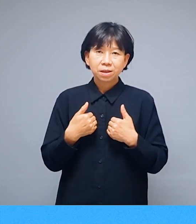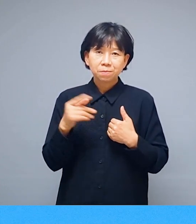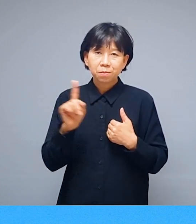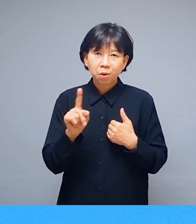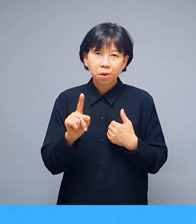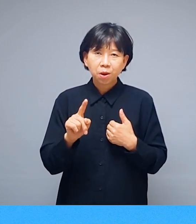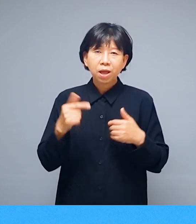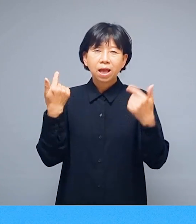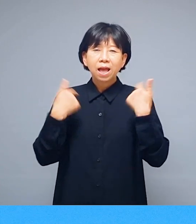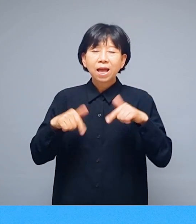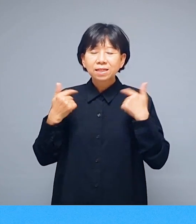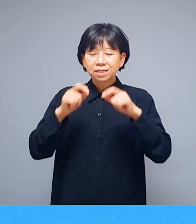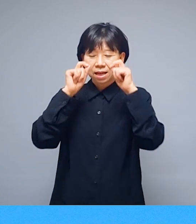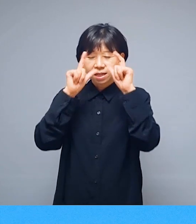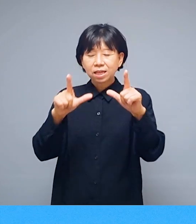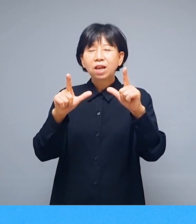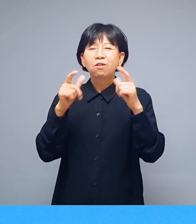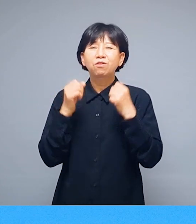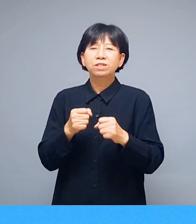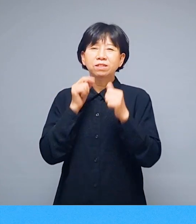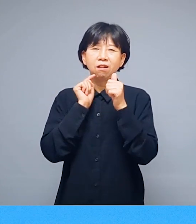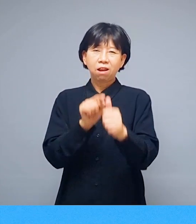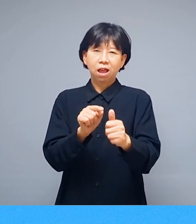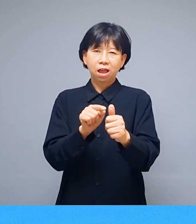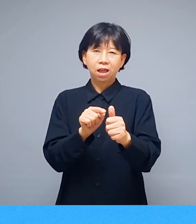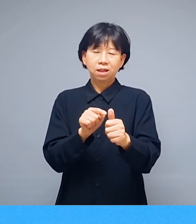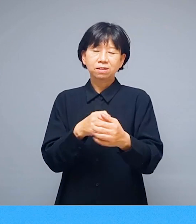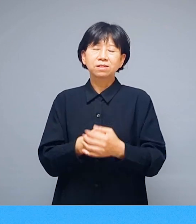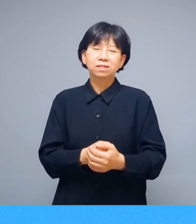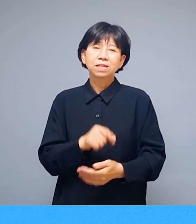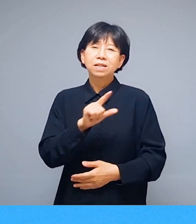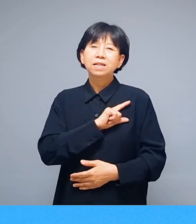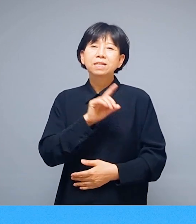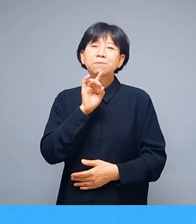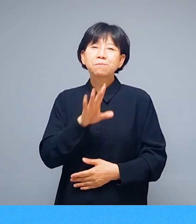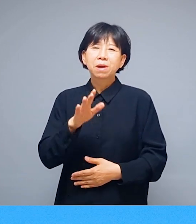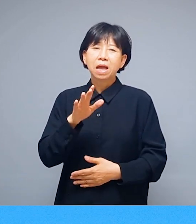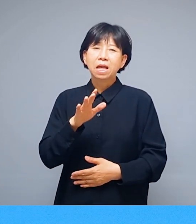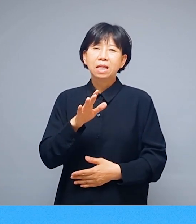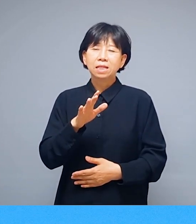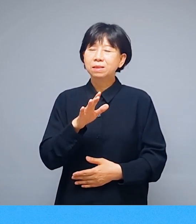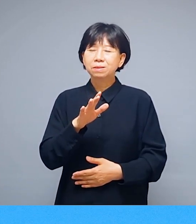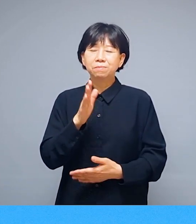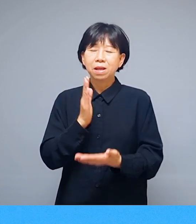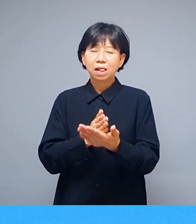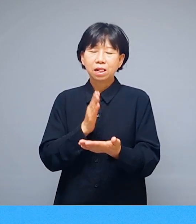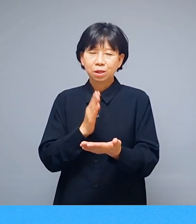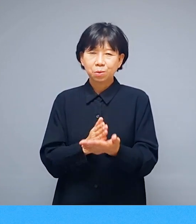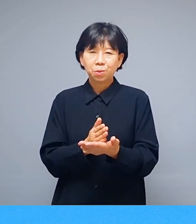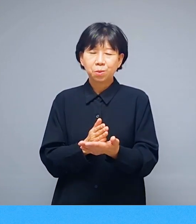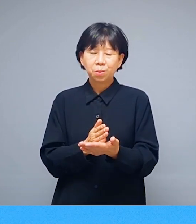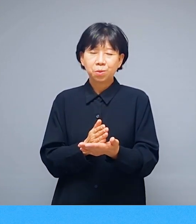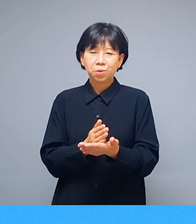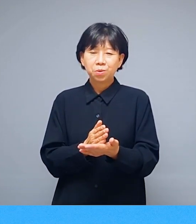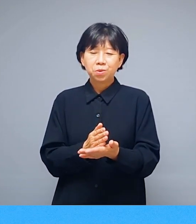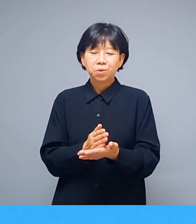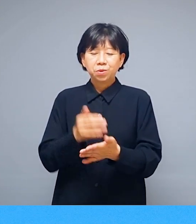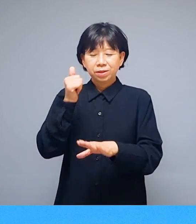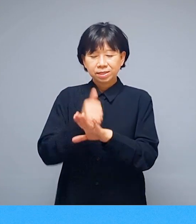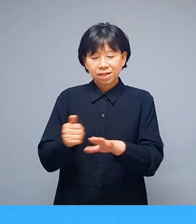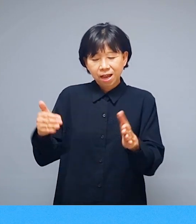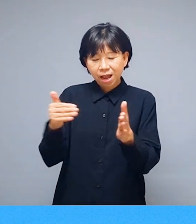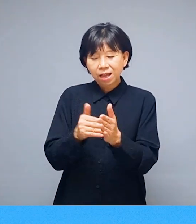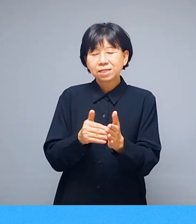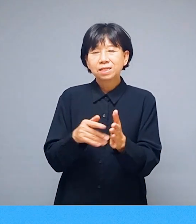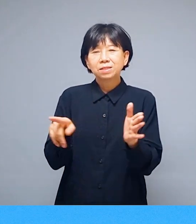항상 깨어있으라. 이름만 남은 신앙이 아니라 불씨처럼 보일지라도 끝까지 붙드는 믿음, 그리고